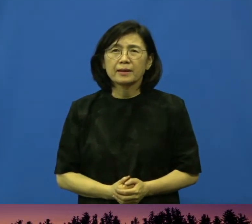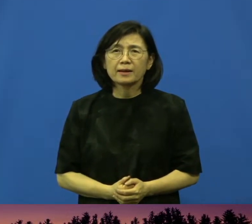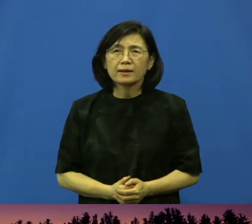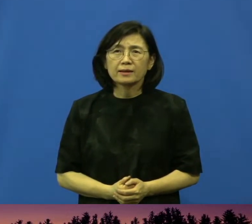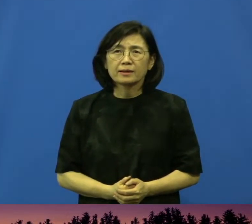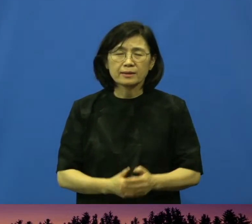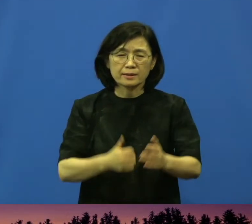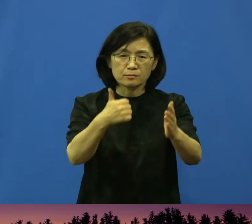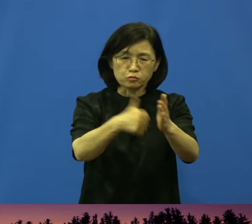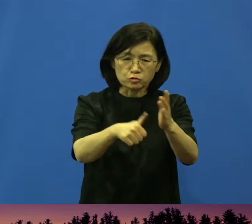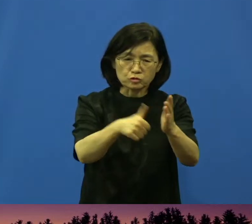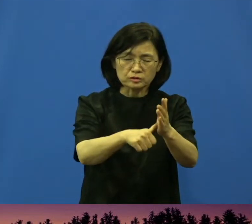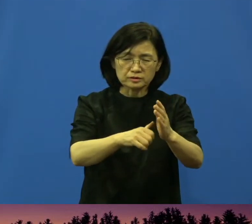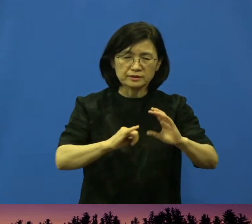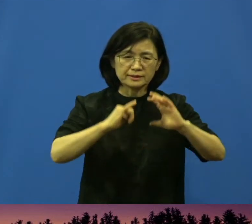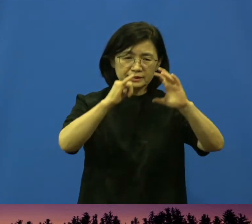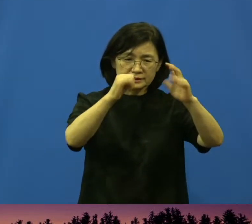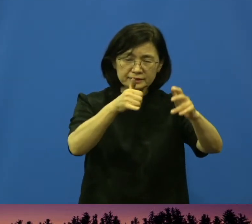사물, 그죠?